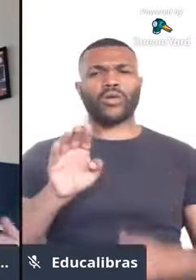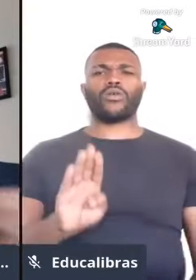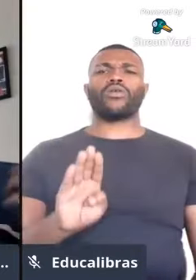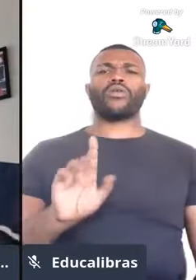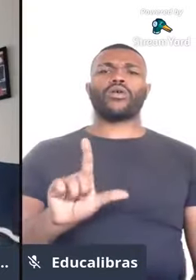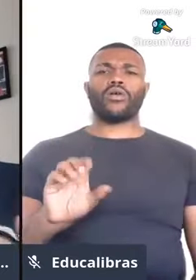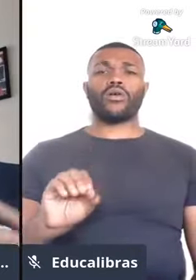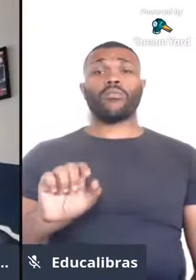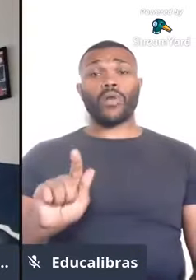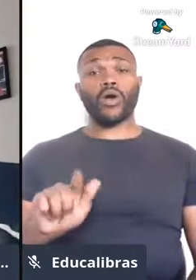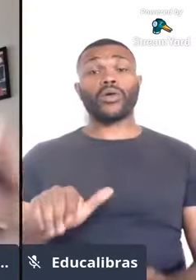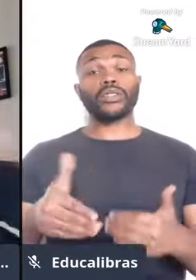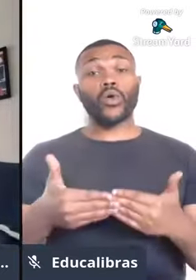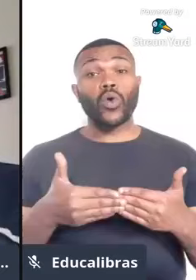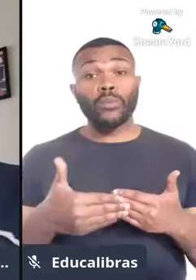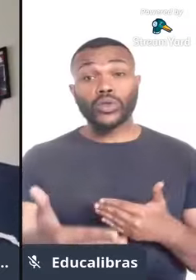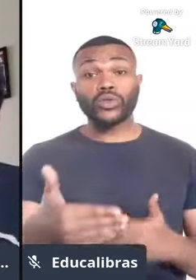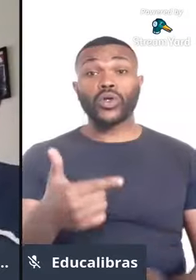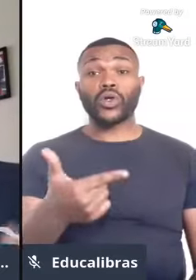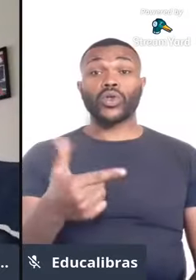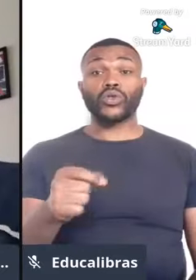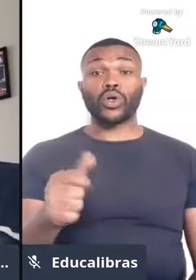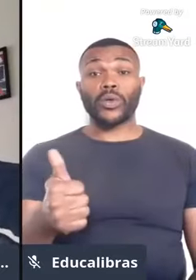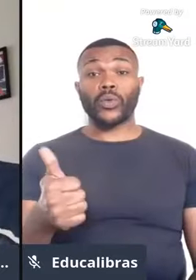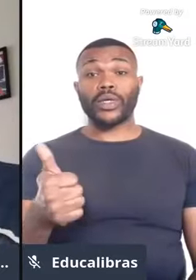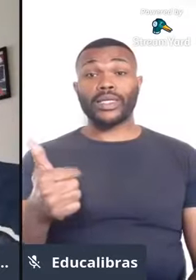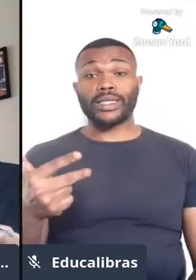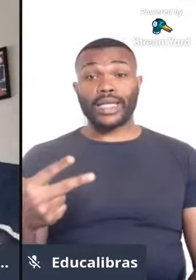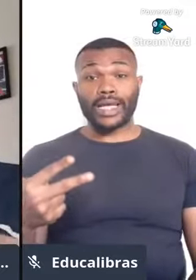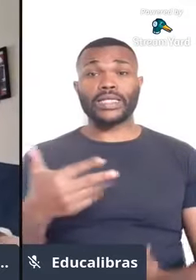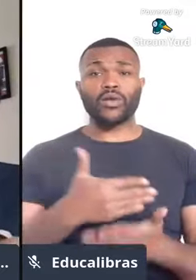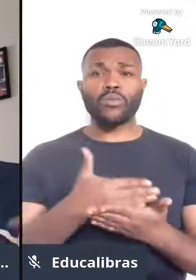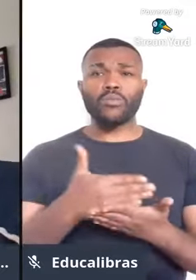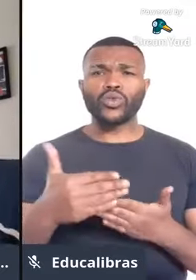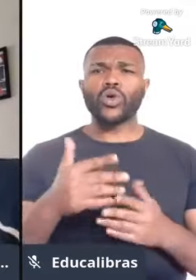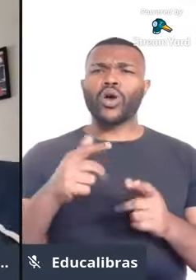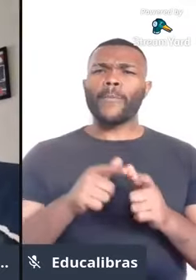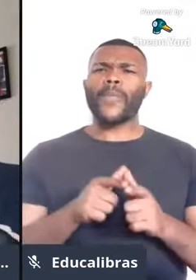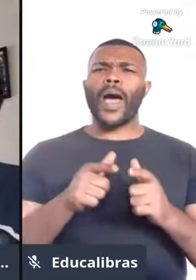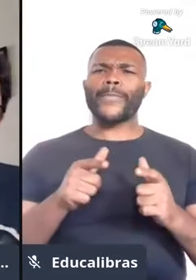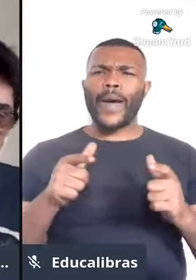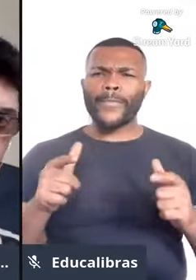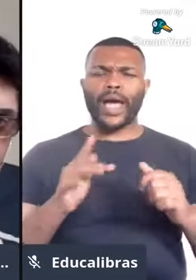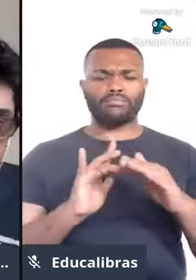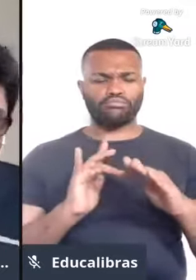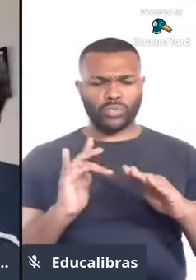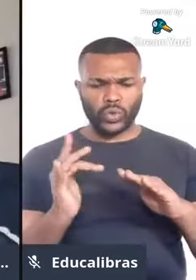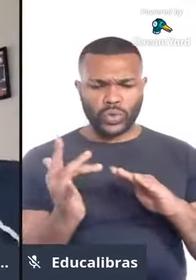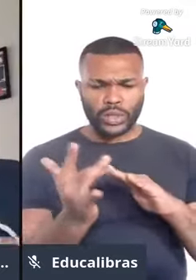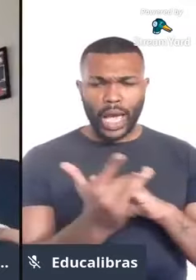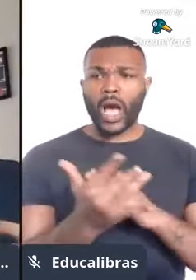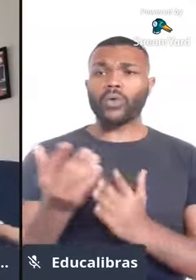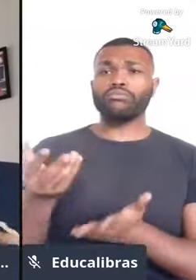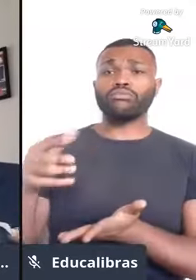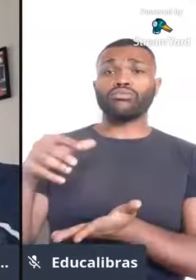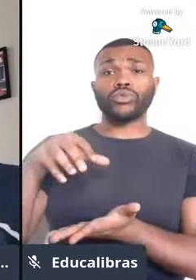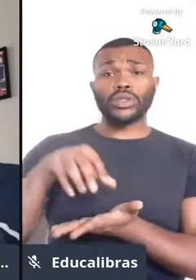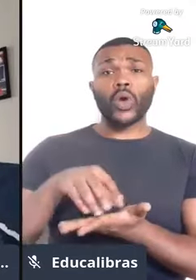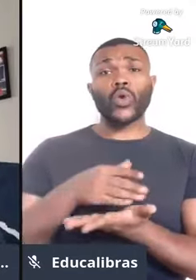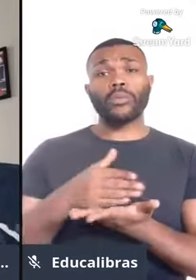partir de 2013 que isso começou a ganhar mais força. E aí a rede social, as instituições começaram a conhecer o